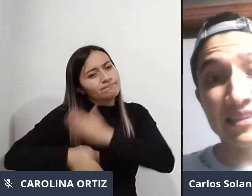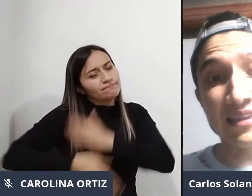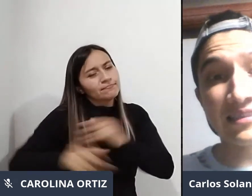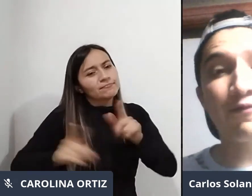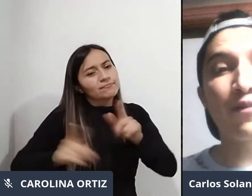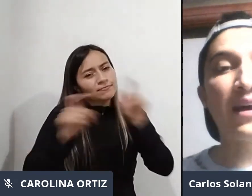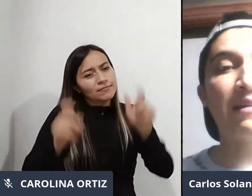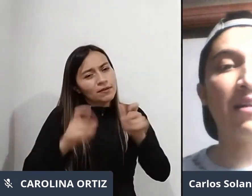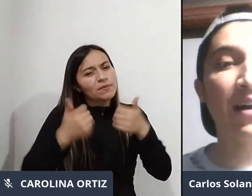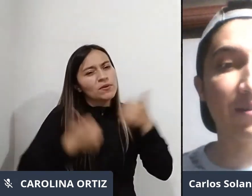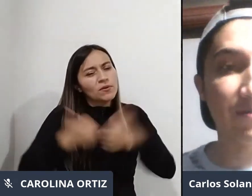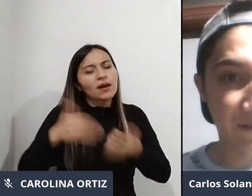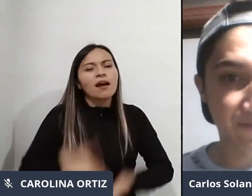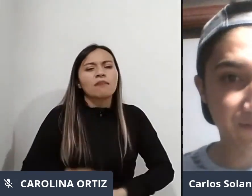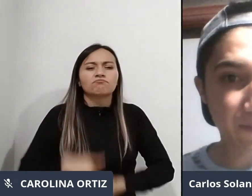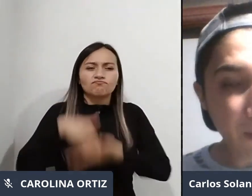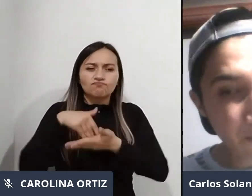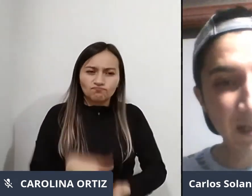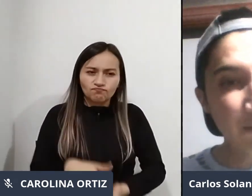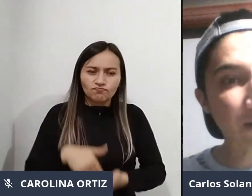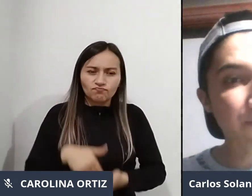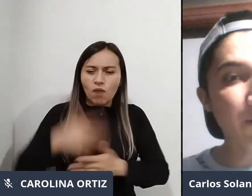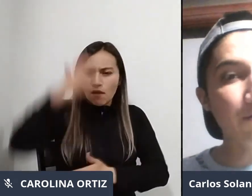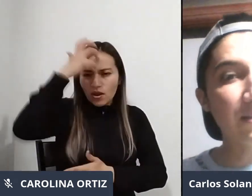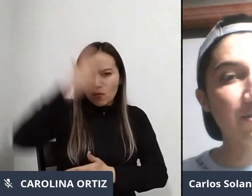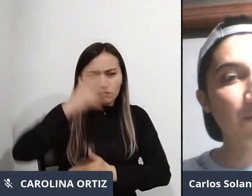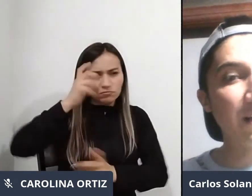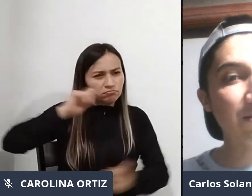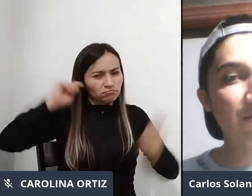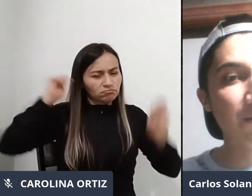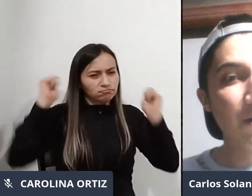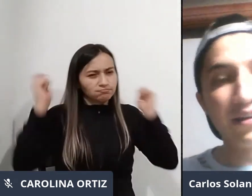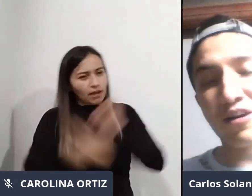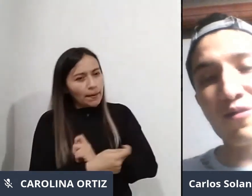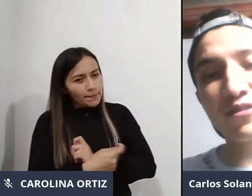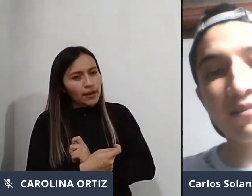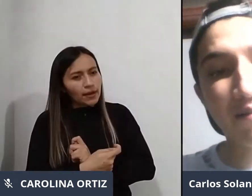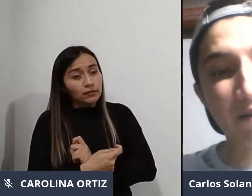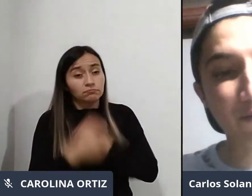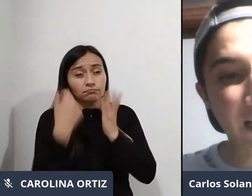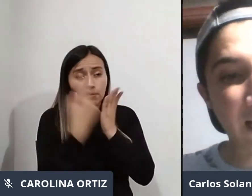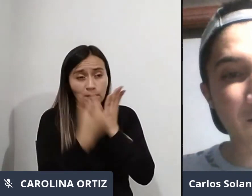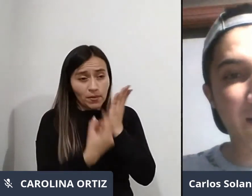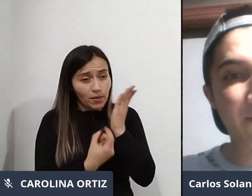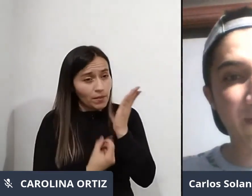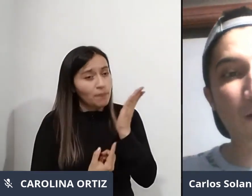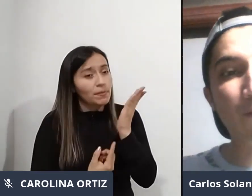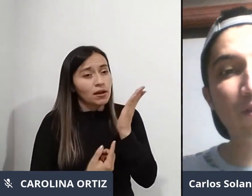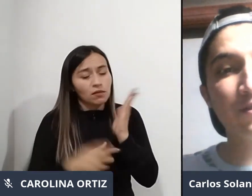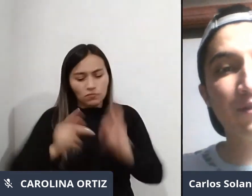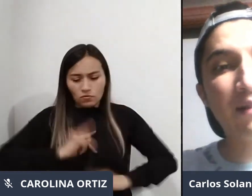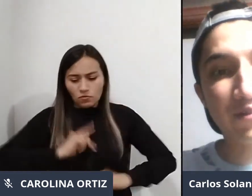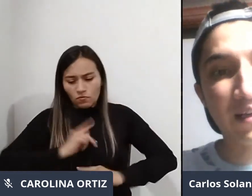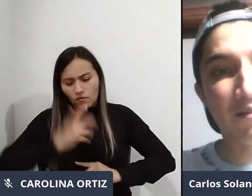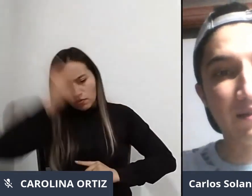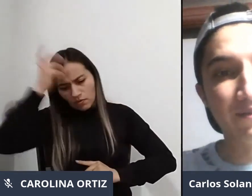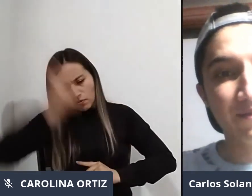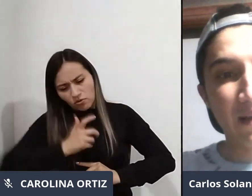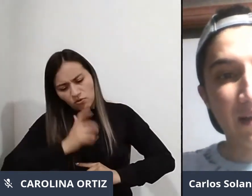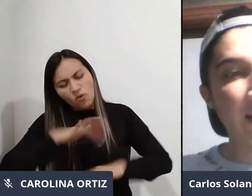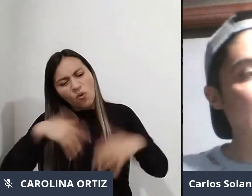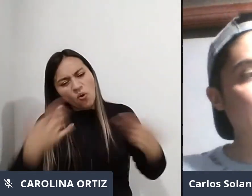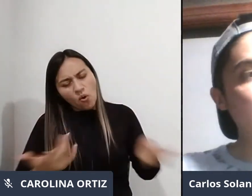cambiar esa forma de evaluarnos, porque surgen preguntas sobre eso, de cómo nos evaluamos ahora, de cómo nos vemos